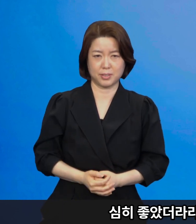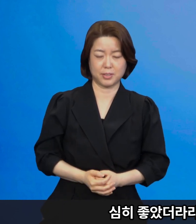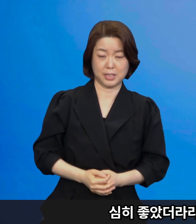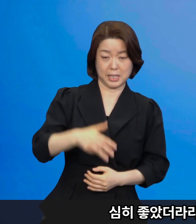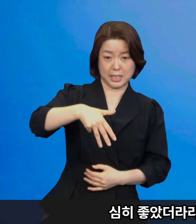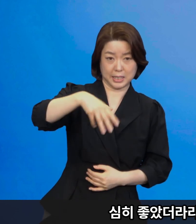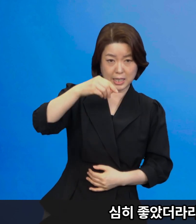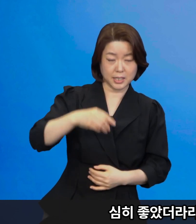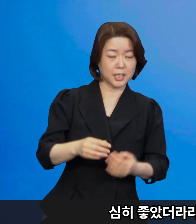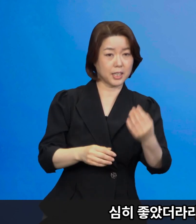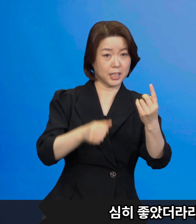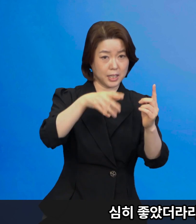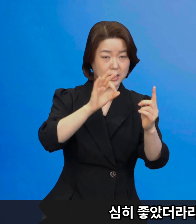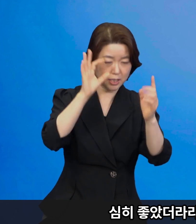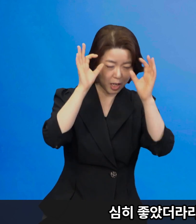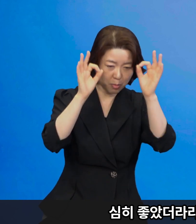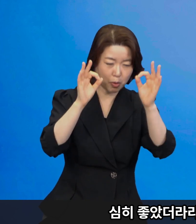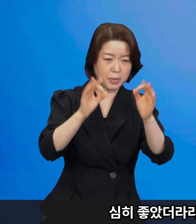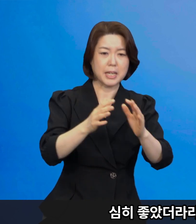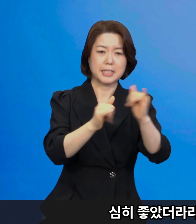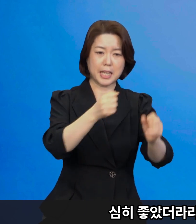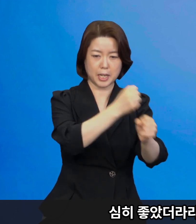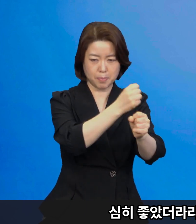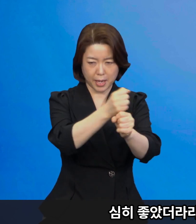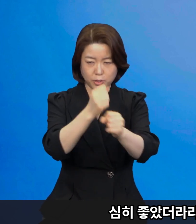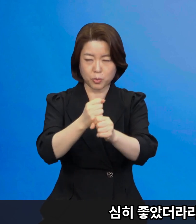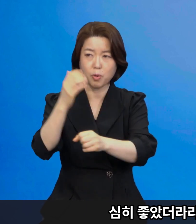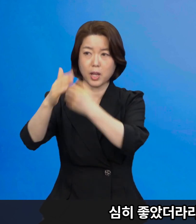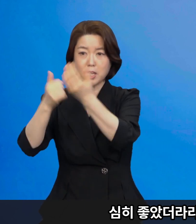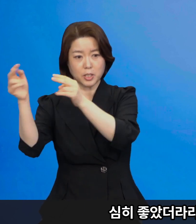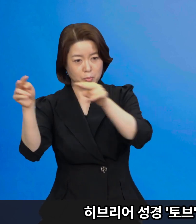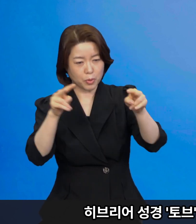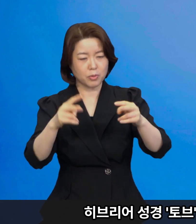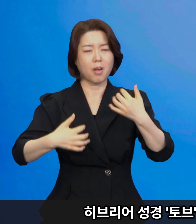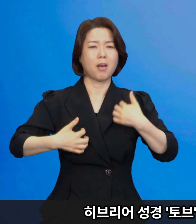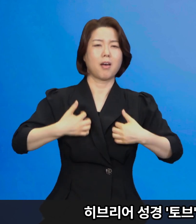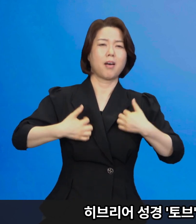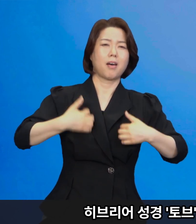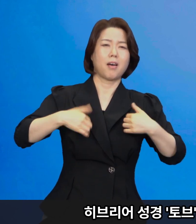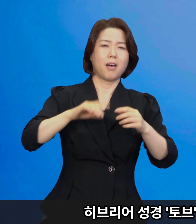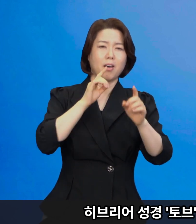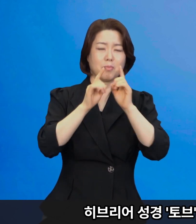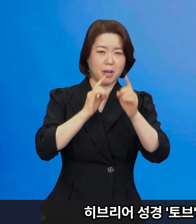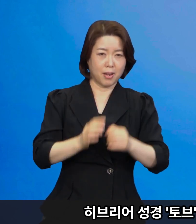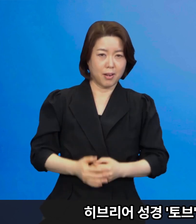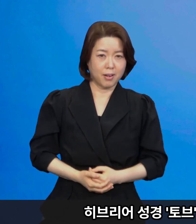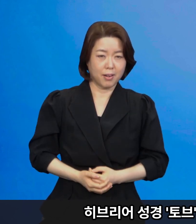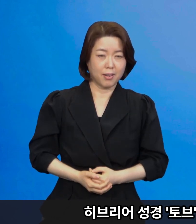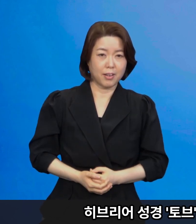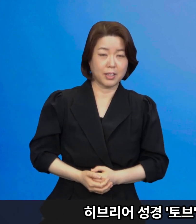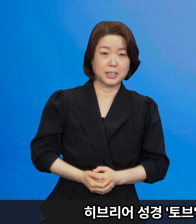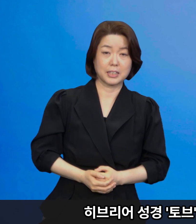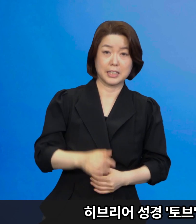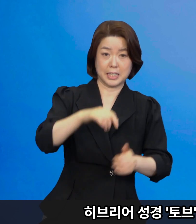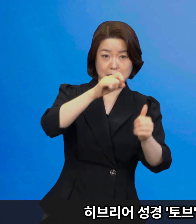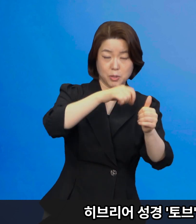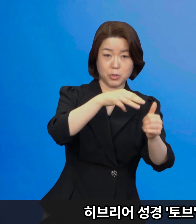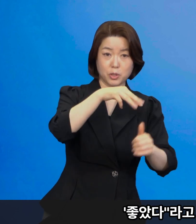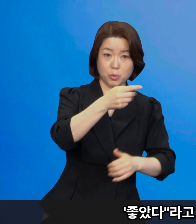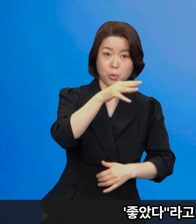만드시고 심히 좋았더라라고 기록하고 있습니다. 히브리어 성경 토브라고 하는 단어를